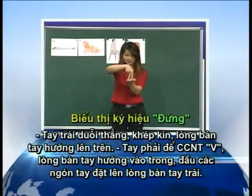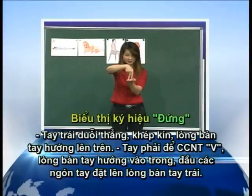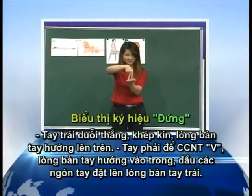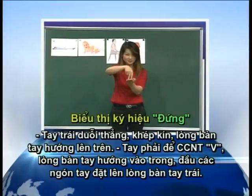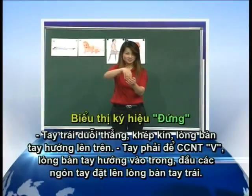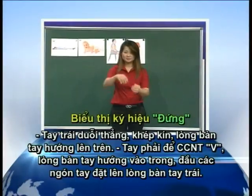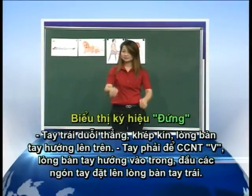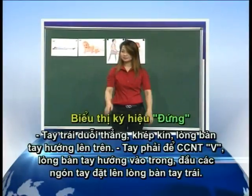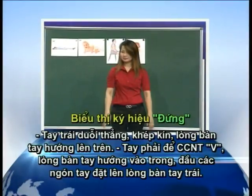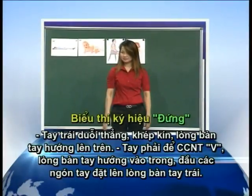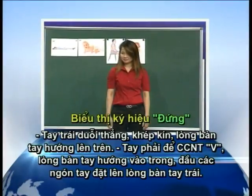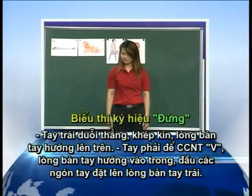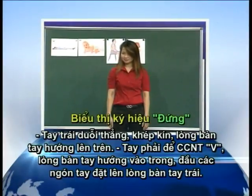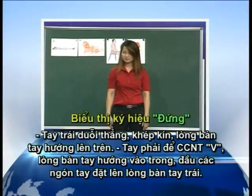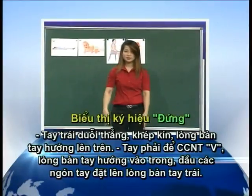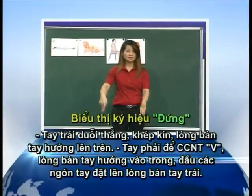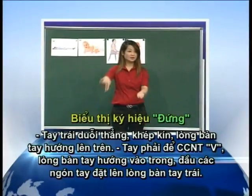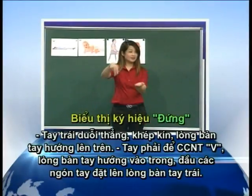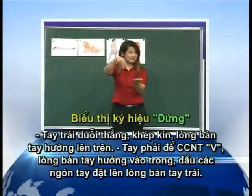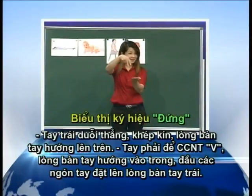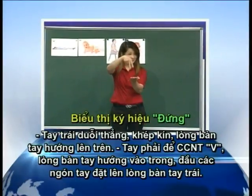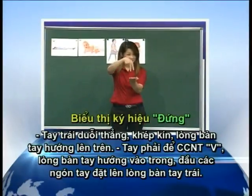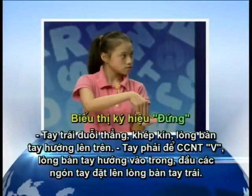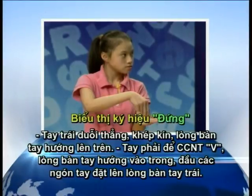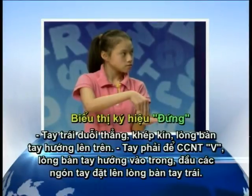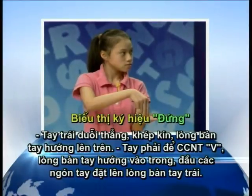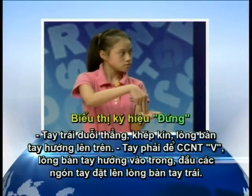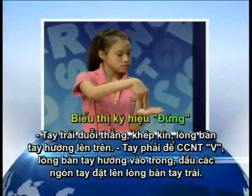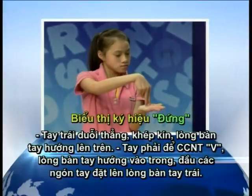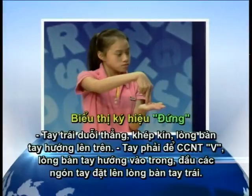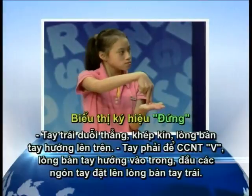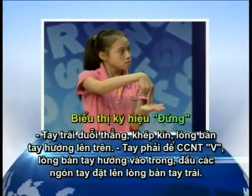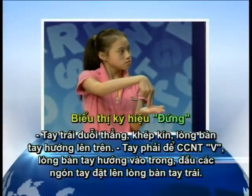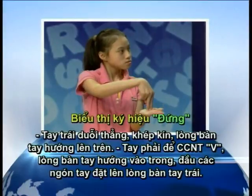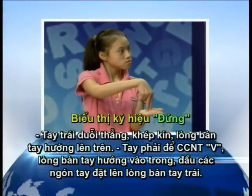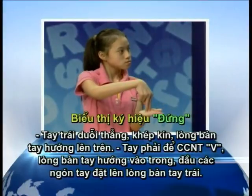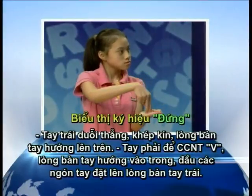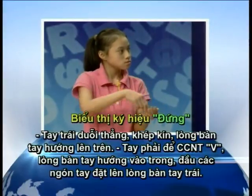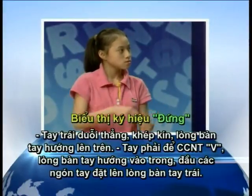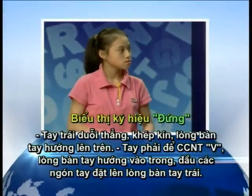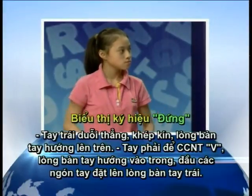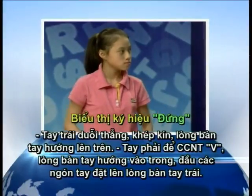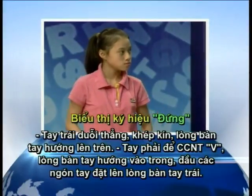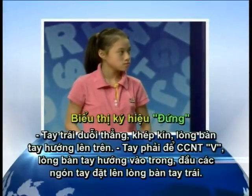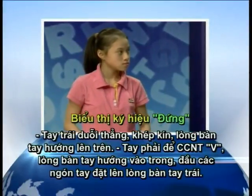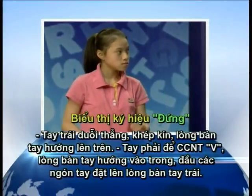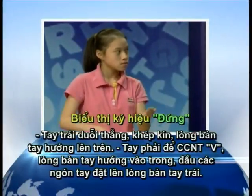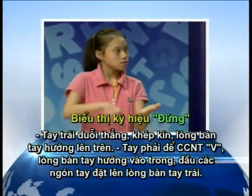Động tác hai Tay phải để chữ cái ngón tay theo hình chữ vờ Lòng bàn tay hướng vào trong Đầu các ngón tay